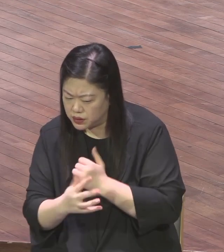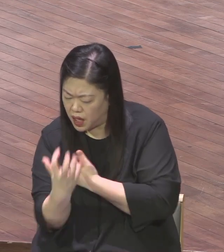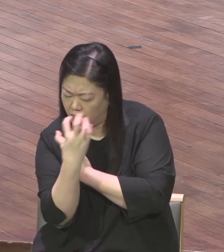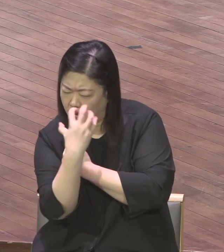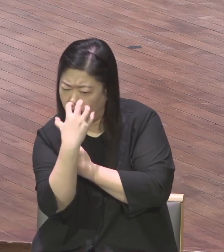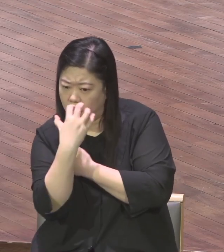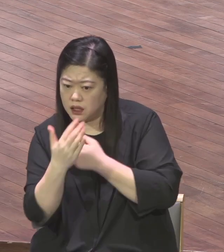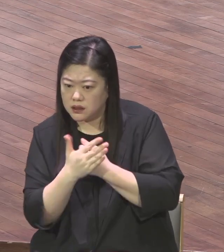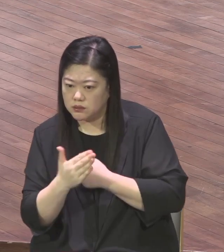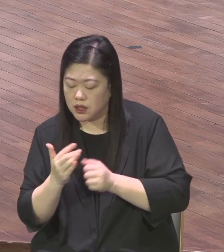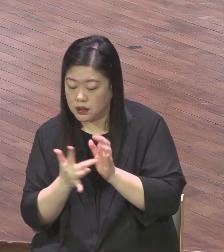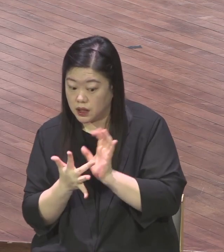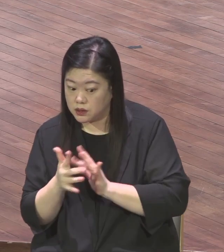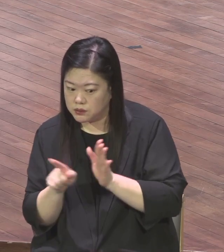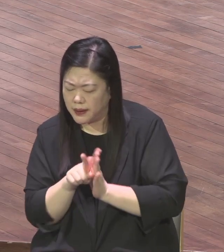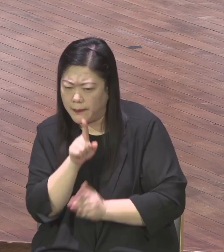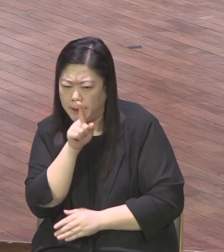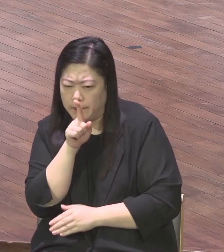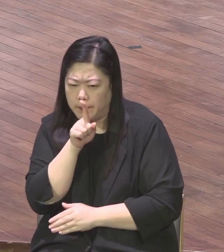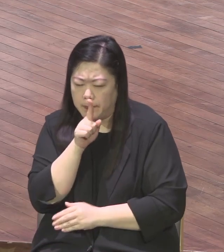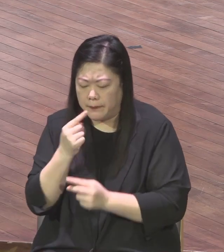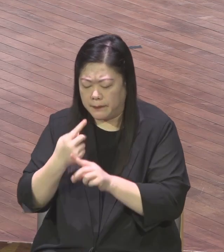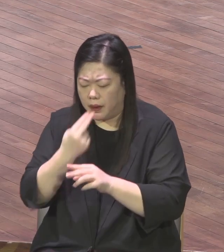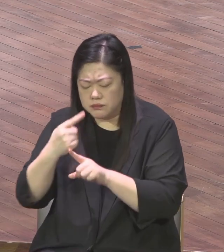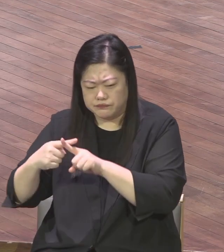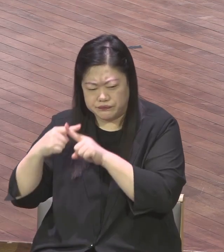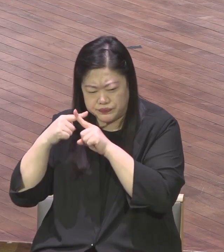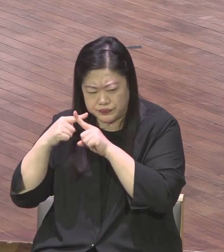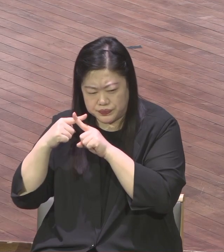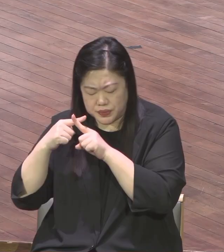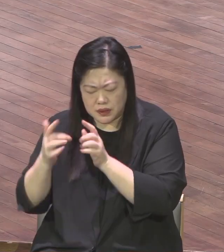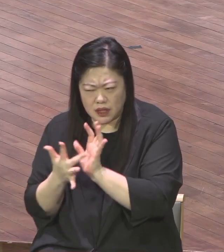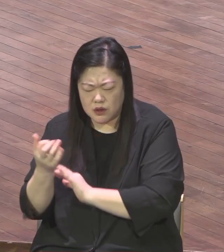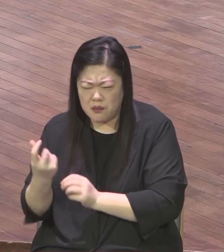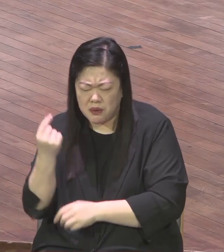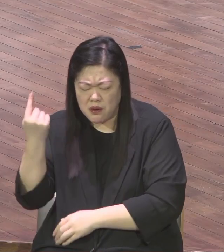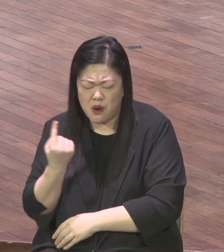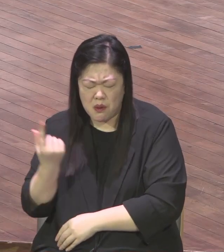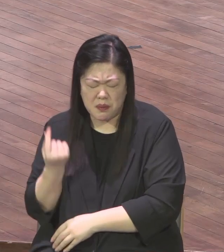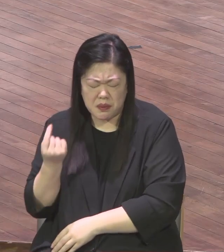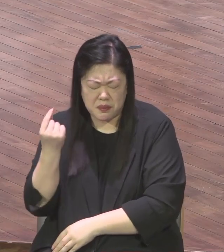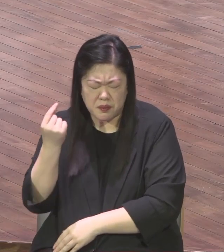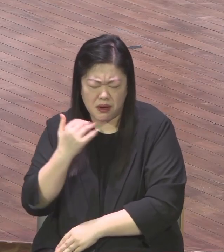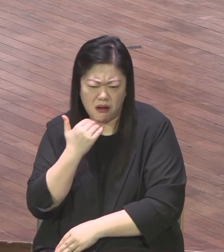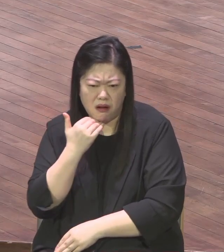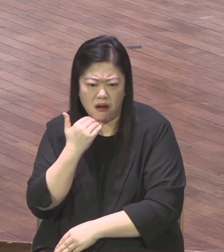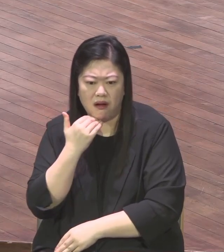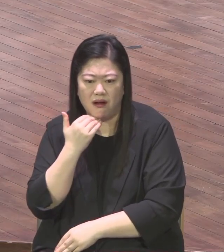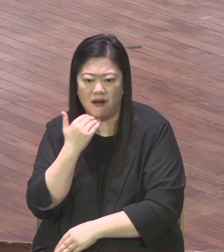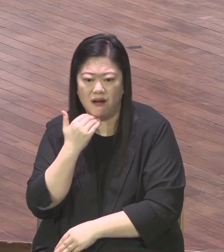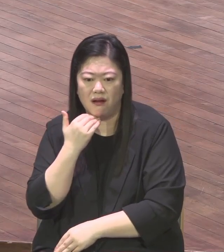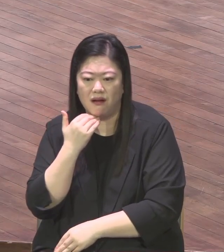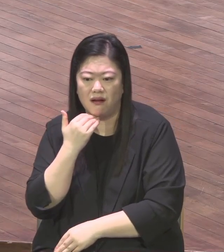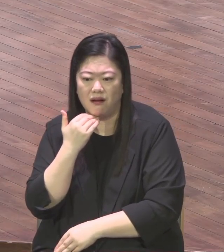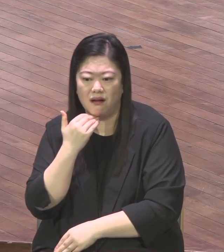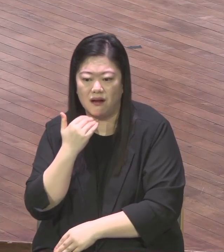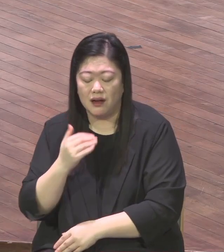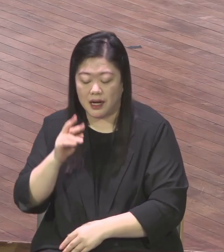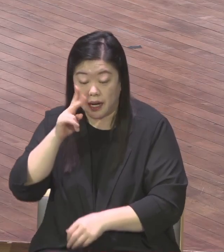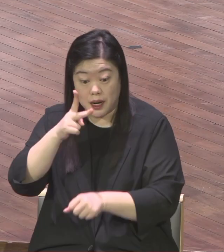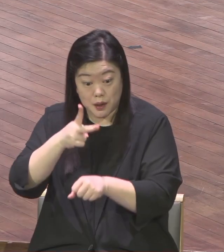교회 성도는 이 교회에서는 세워진 지가 더더욱 얼마 안 되죠. 사도 바울이